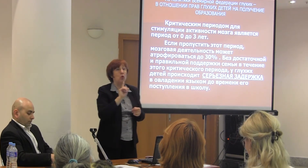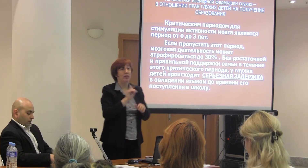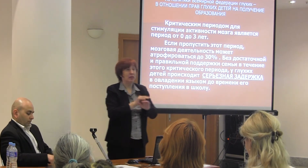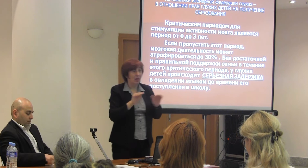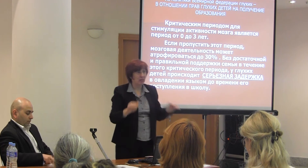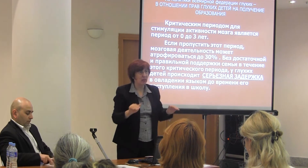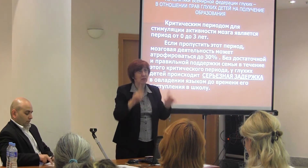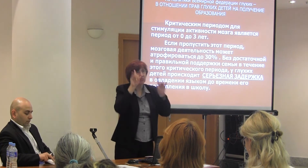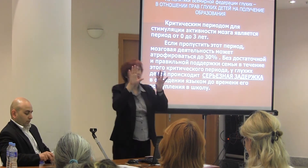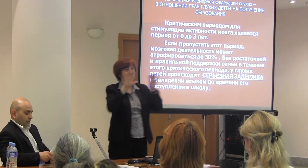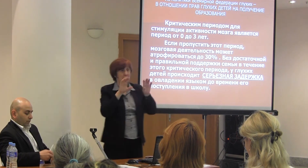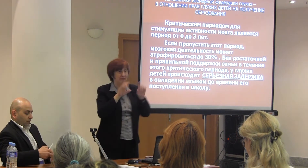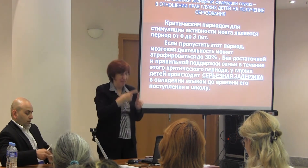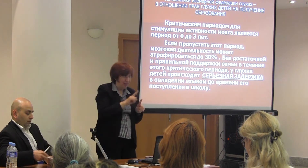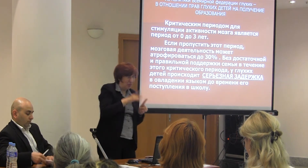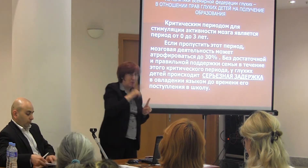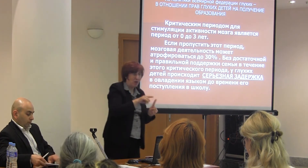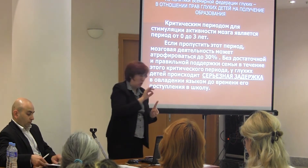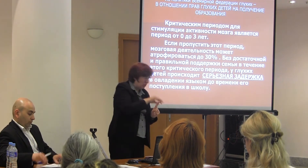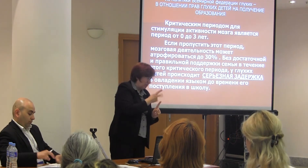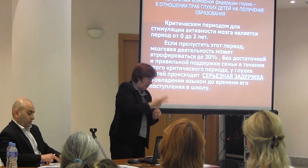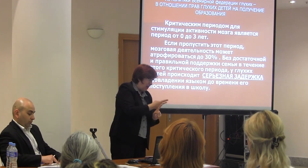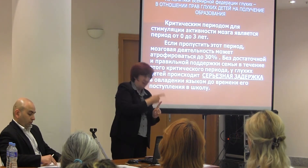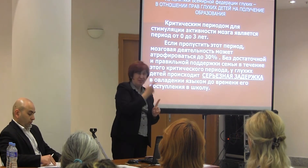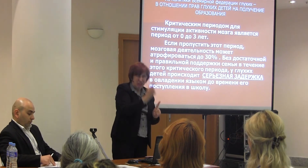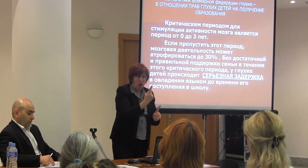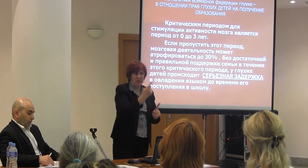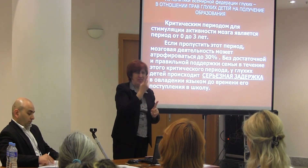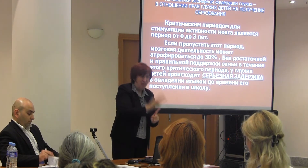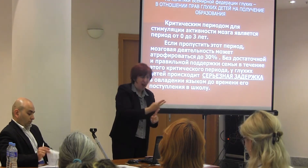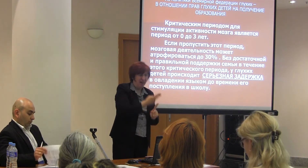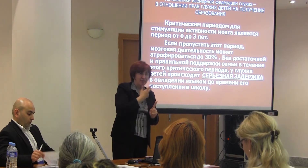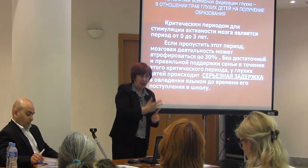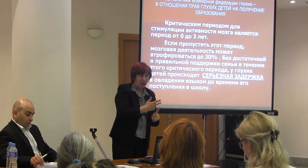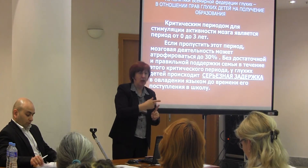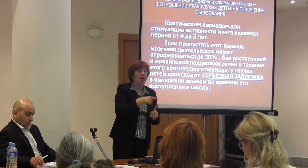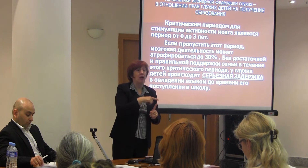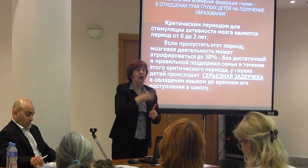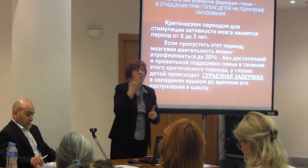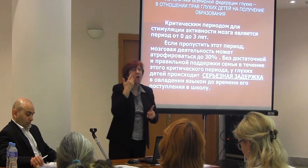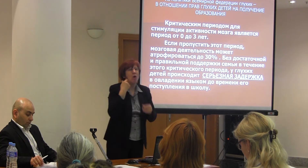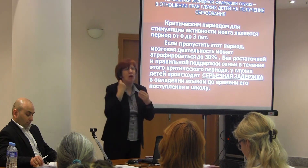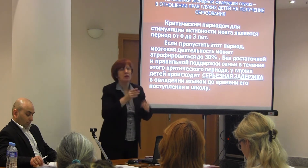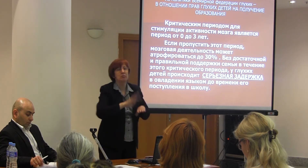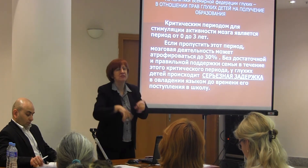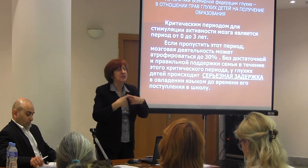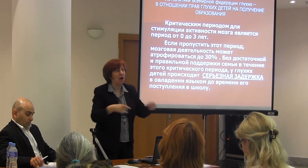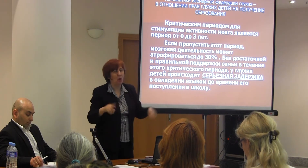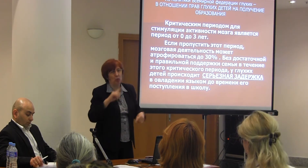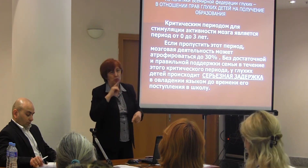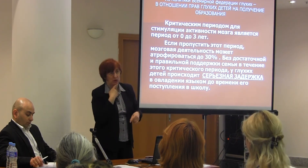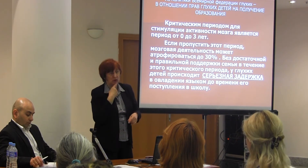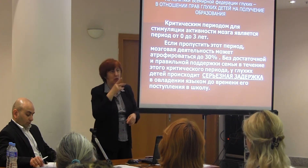в развитие своей мозговой деятельности. То есть этот период 1 год, 2 года, 3 года